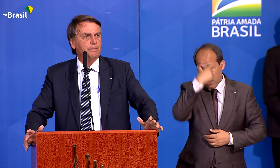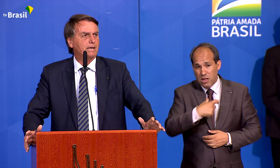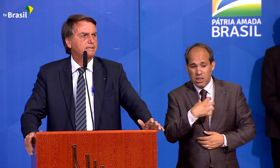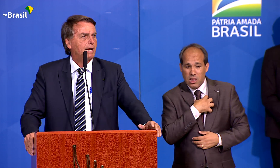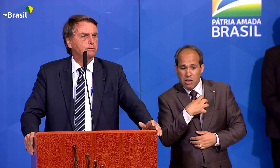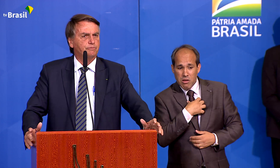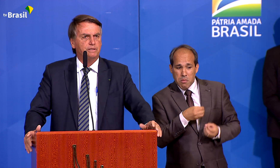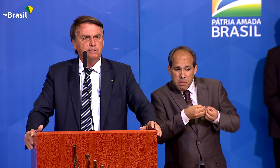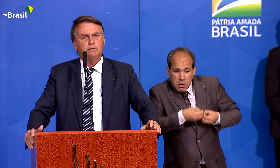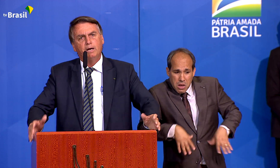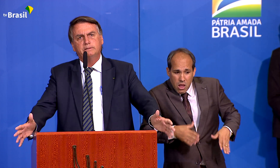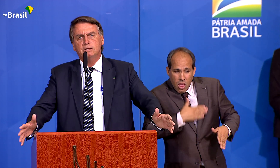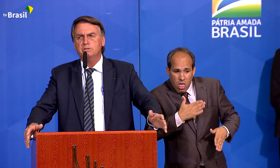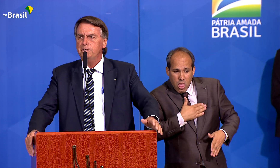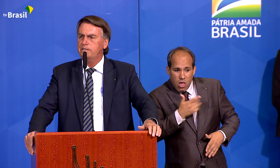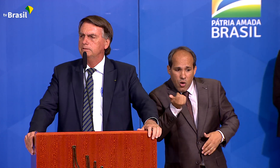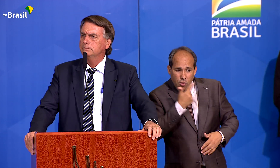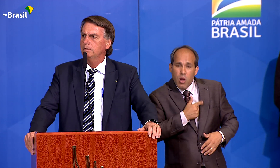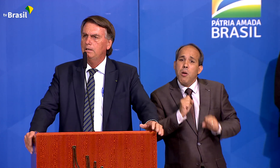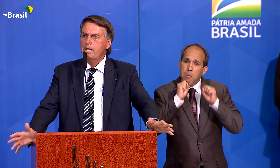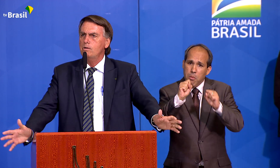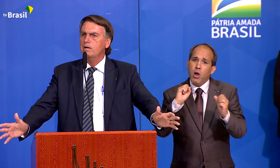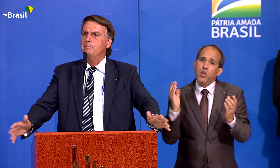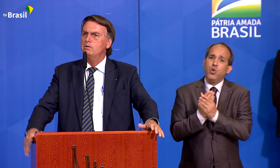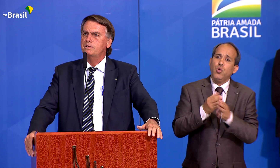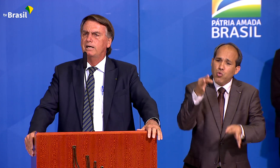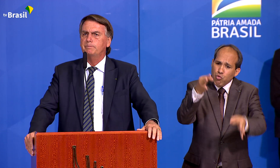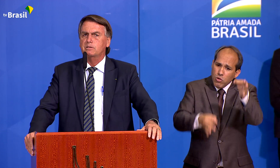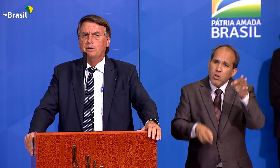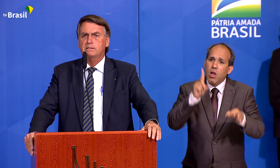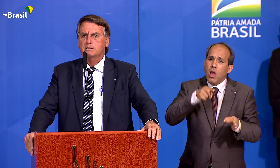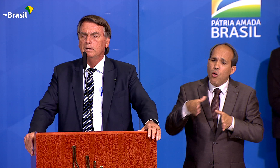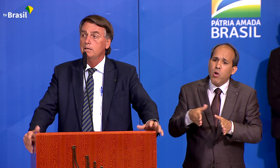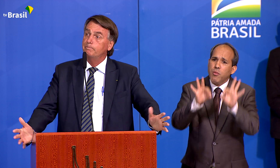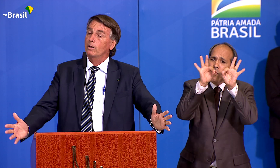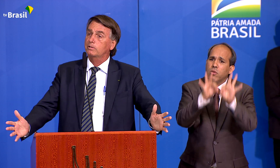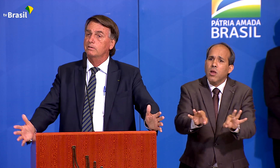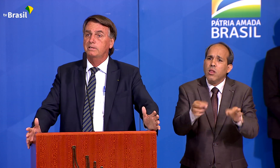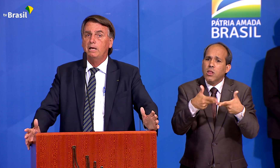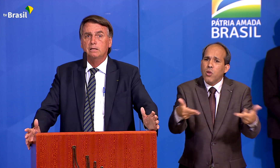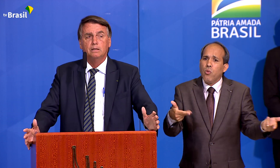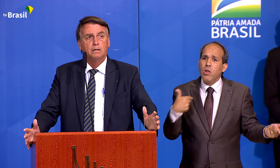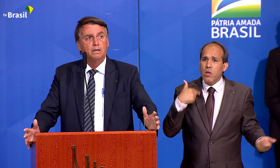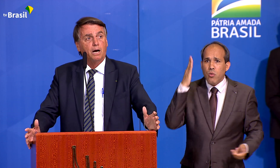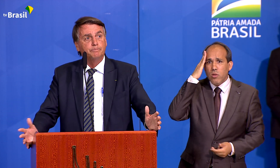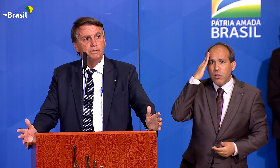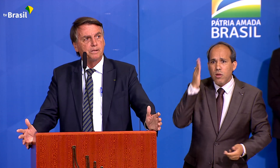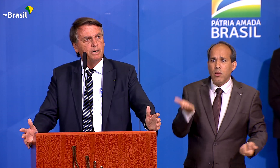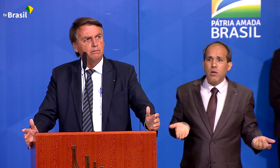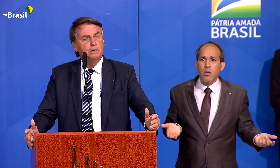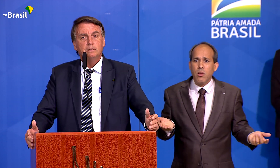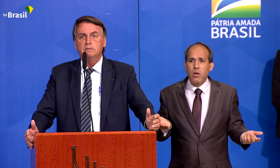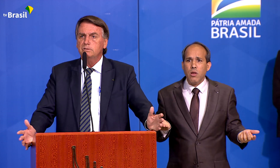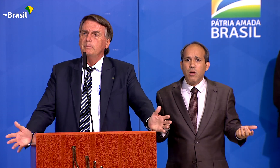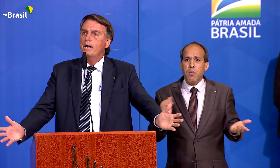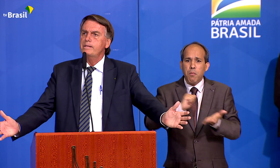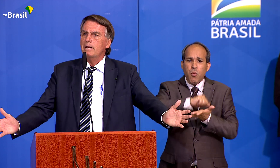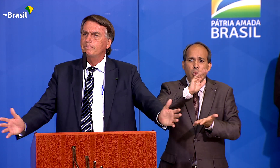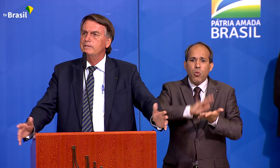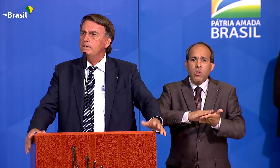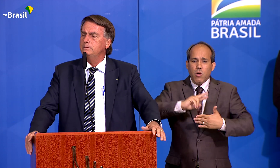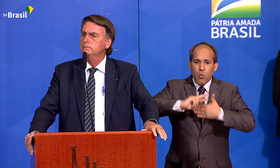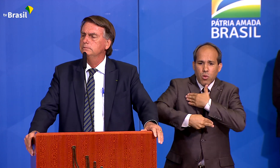prejudicado ameaçado ou ofendido entre a justiça esse é o caminho certo com as coisas e tendo que eu sei a punição